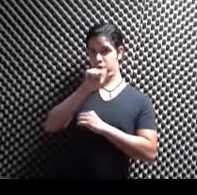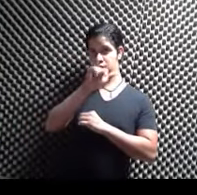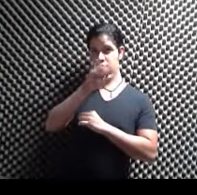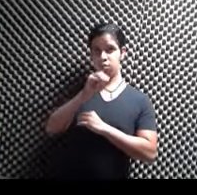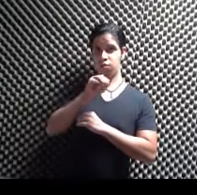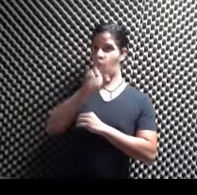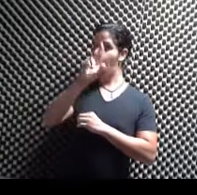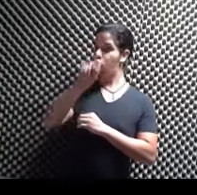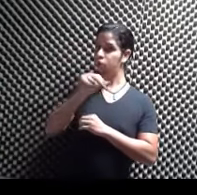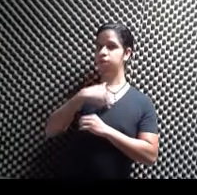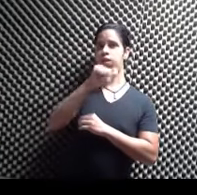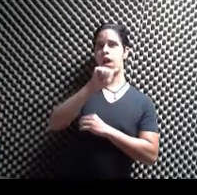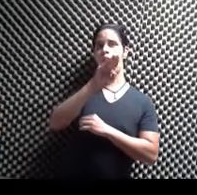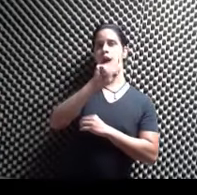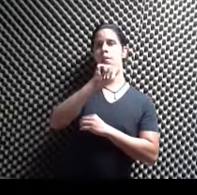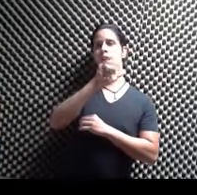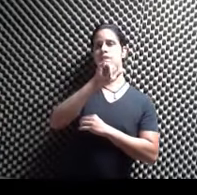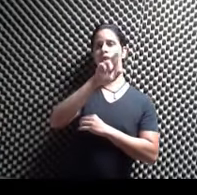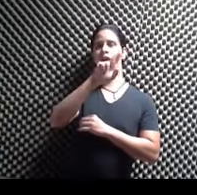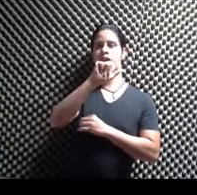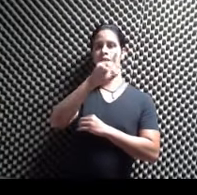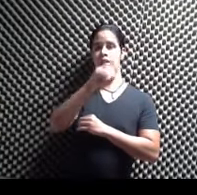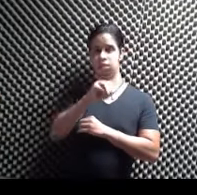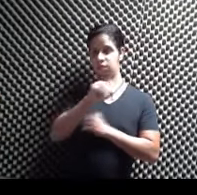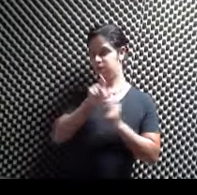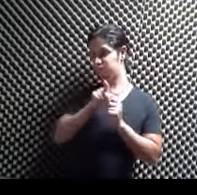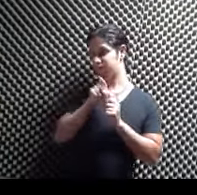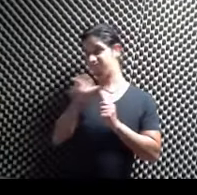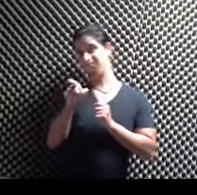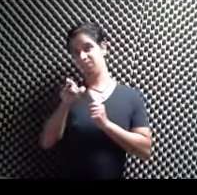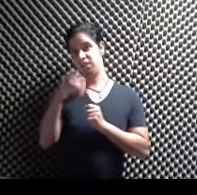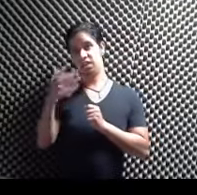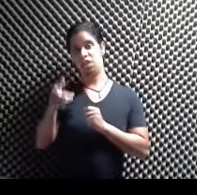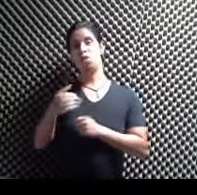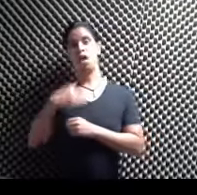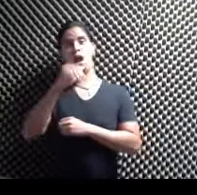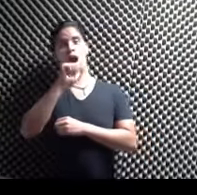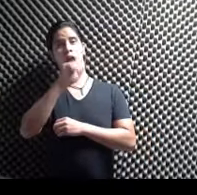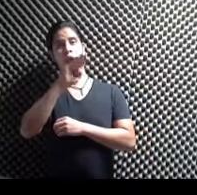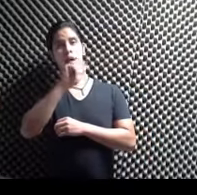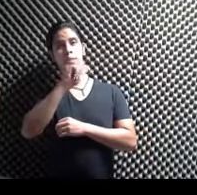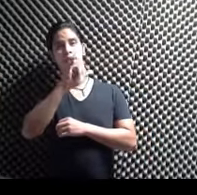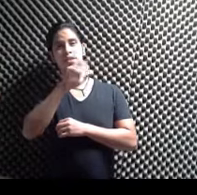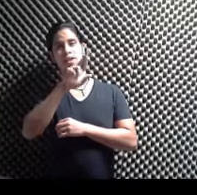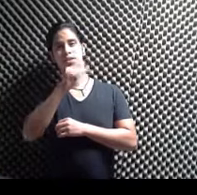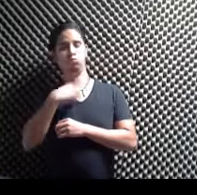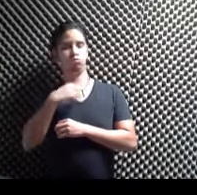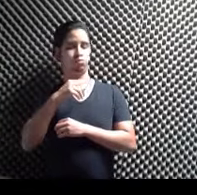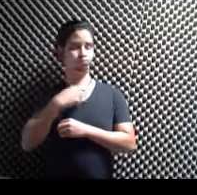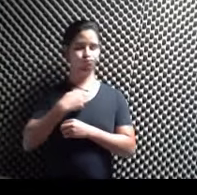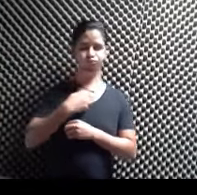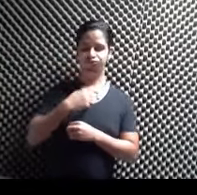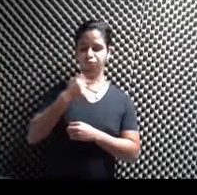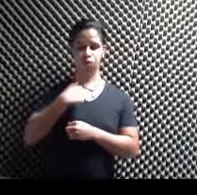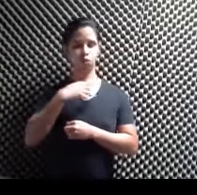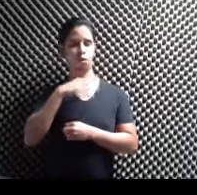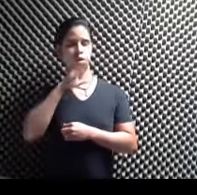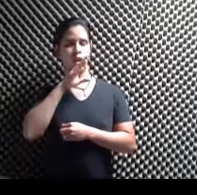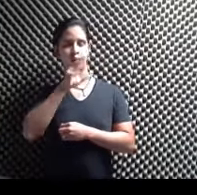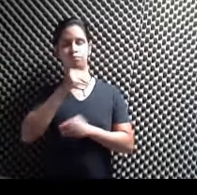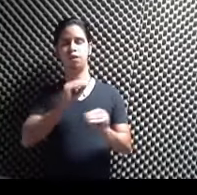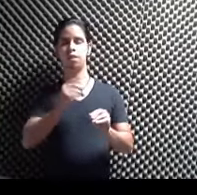es el Abayarde. Este Joselo Arroyo es... Mira, yo no quiero hablar más al respecto. Mami, mira, papi, te